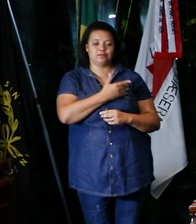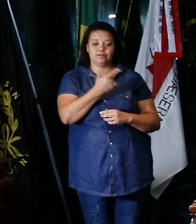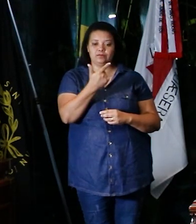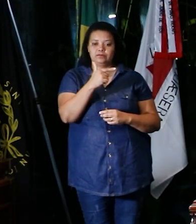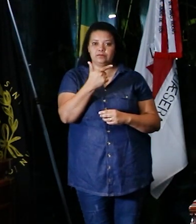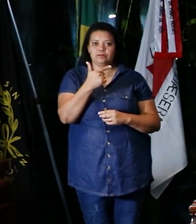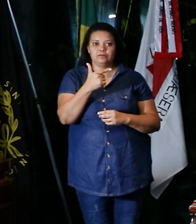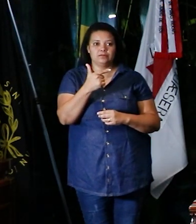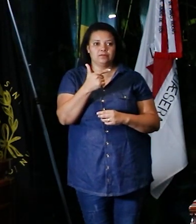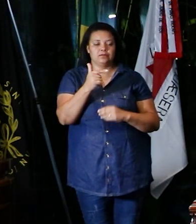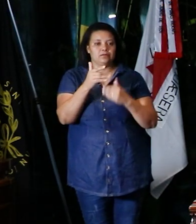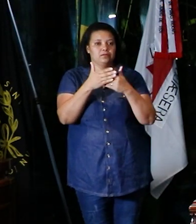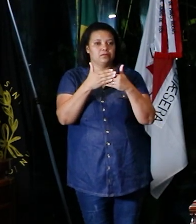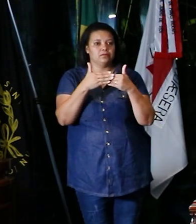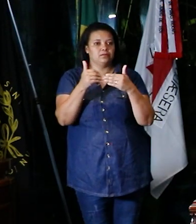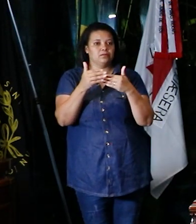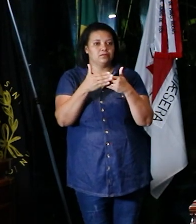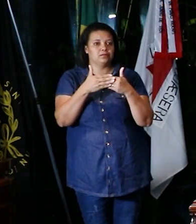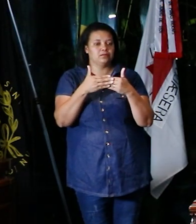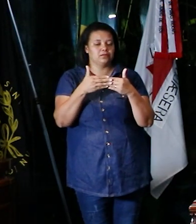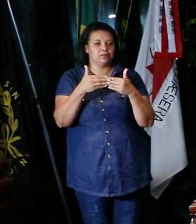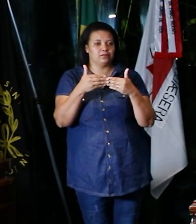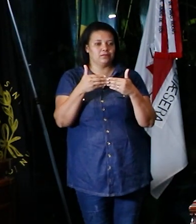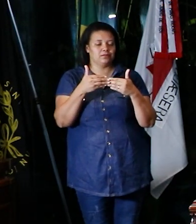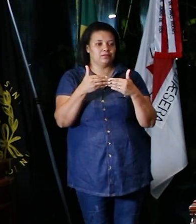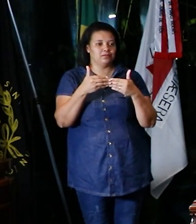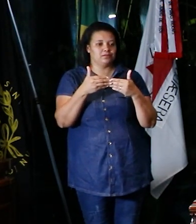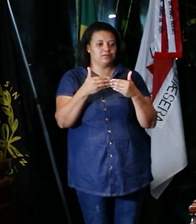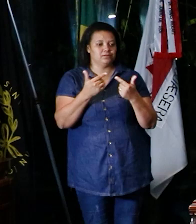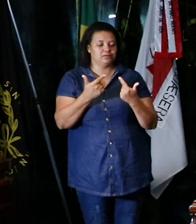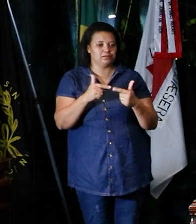consola nunca de nuncas.